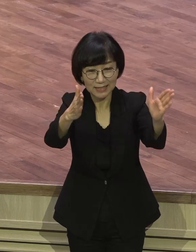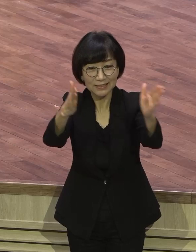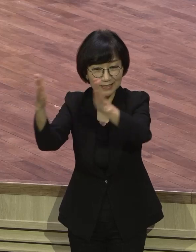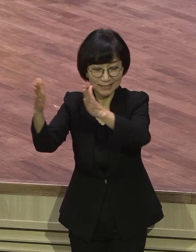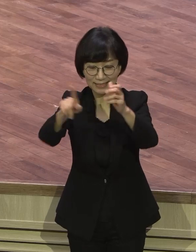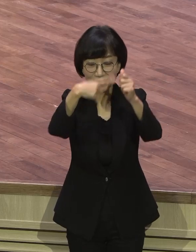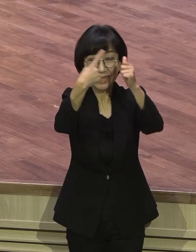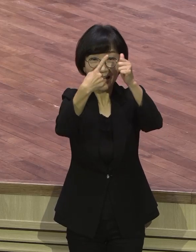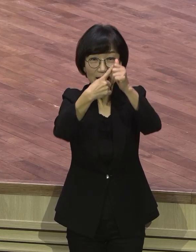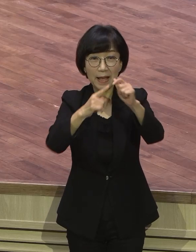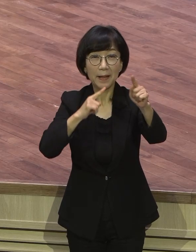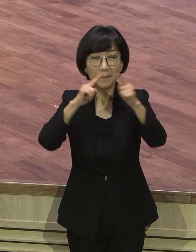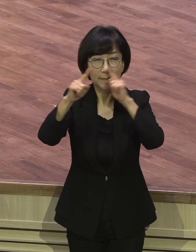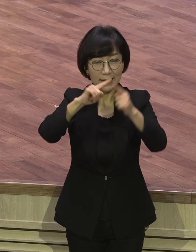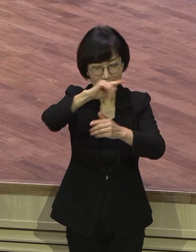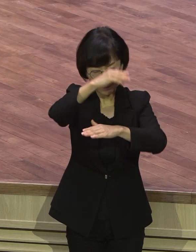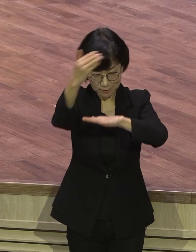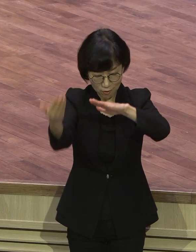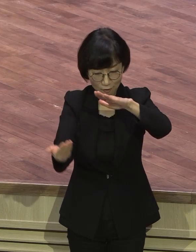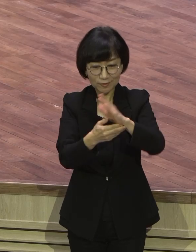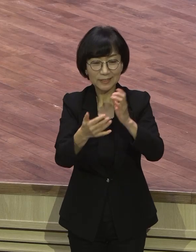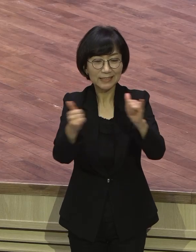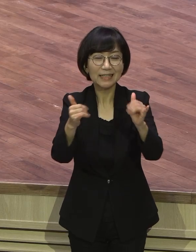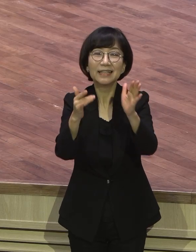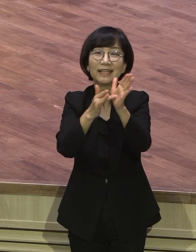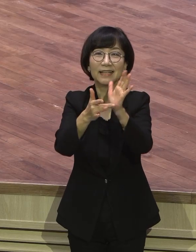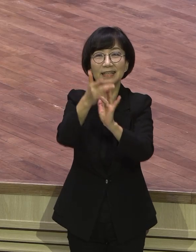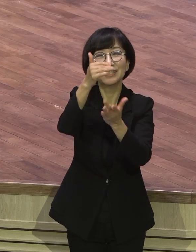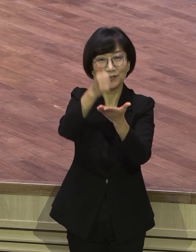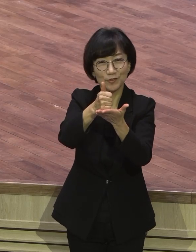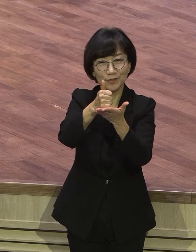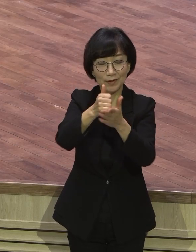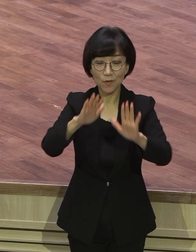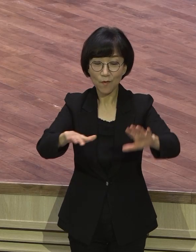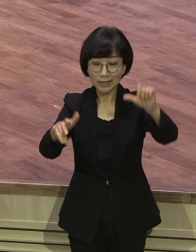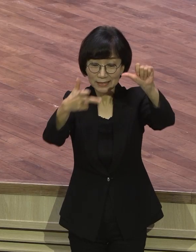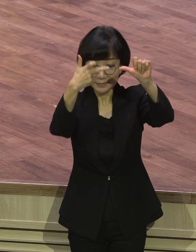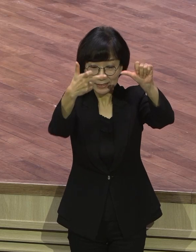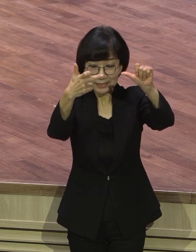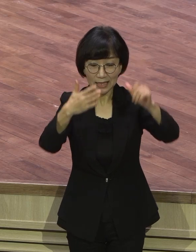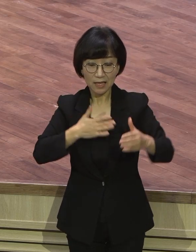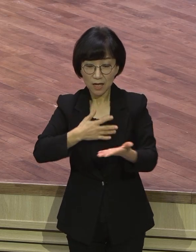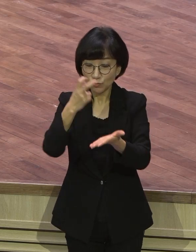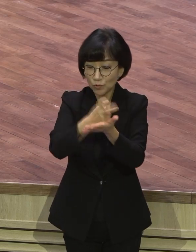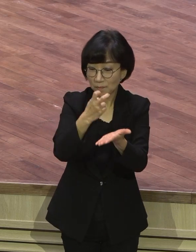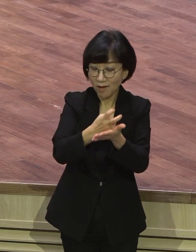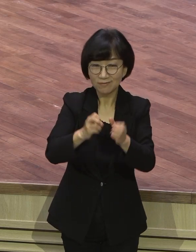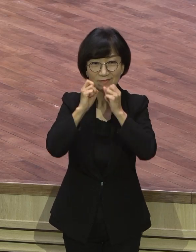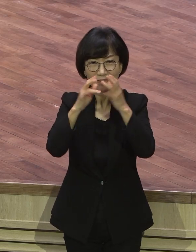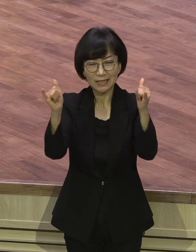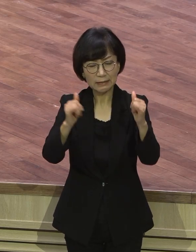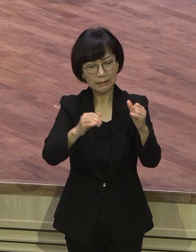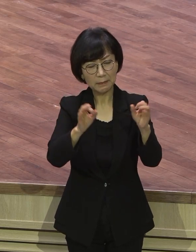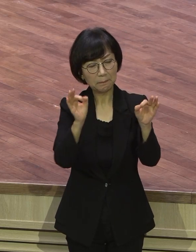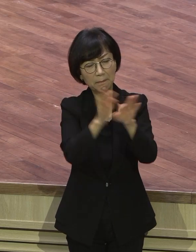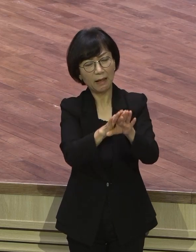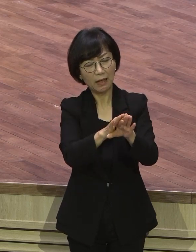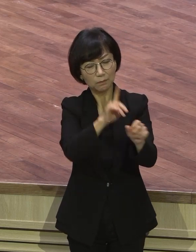말씀의 성취자 예수입니다. 17절 18절 5입니다. 내가 율법이나 선지자를